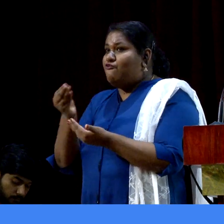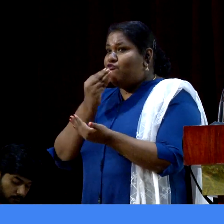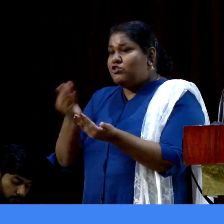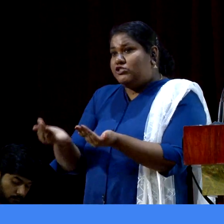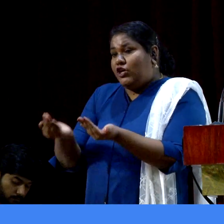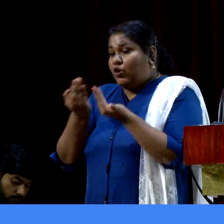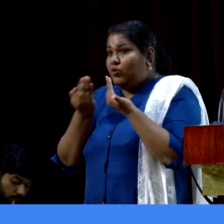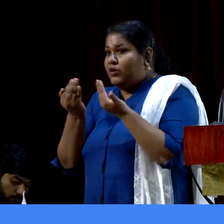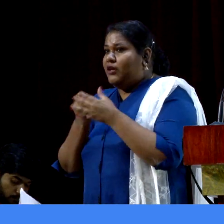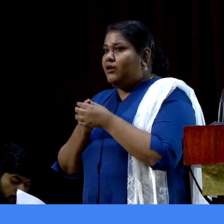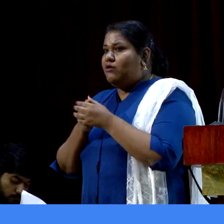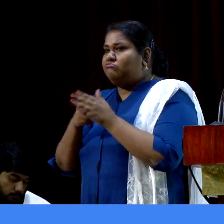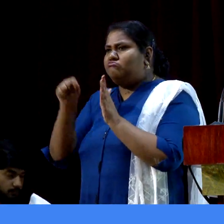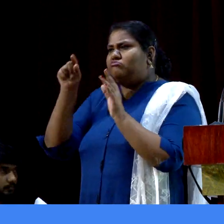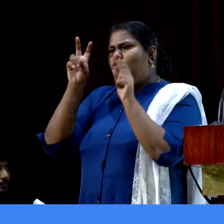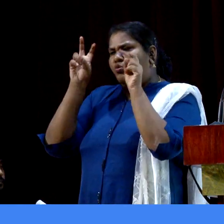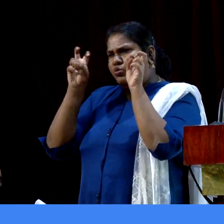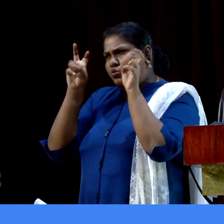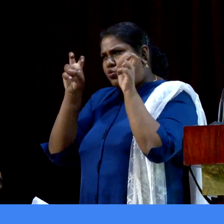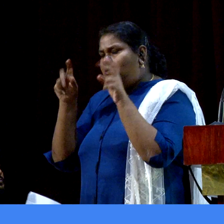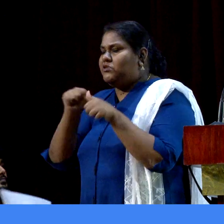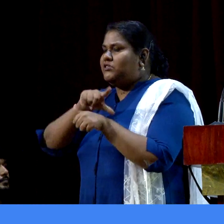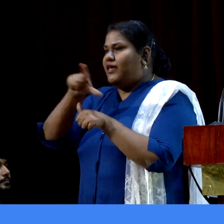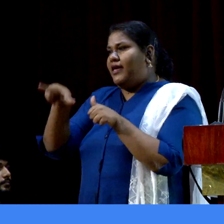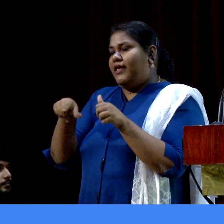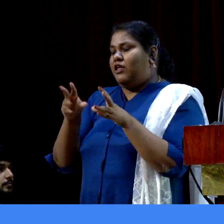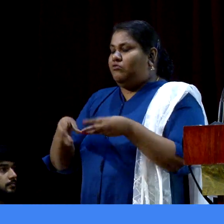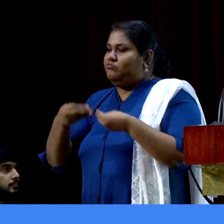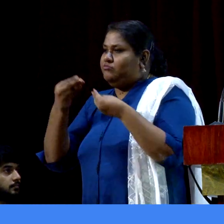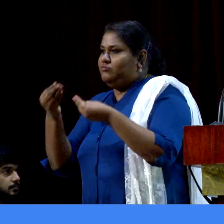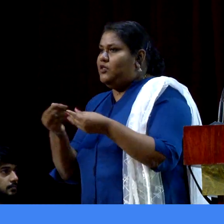எல்லோருக்கும் பரவலாக்கப்பட்டு விட்டோம், ஆனால் அந்த உணவு